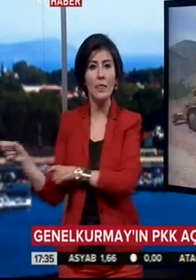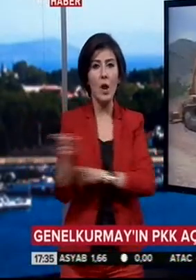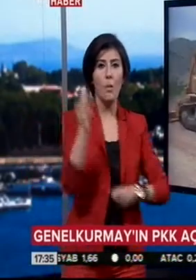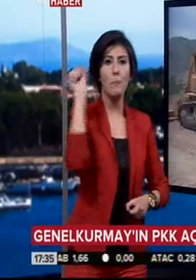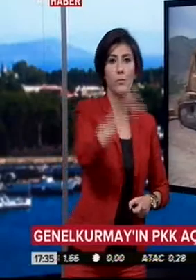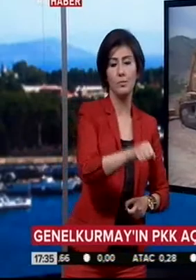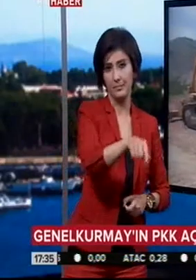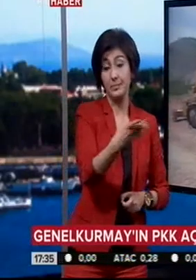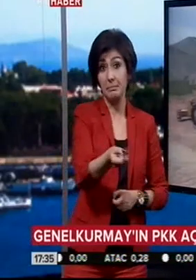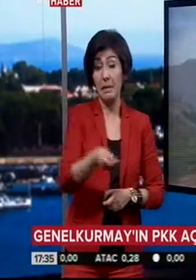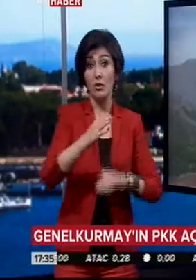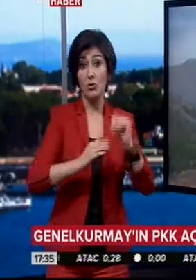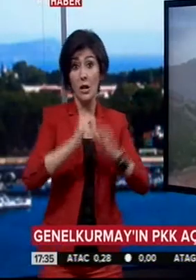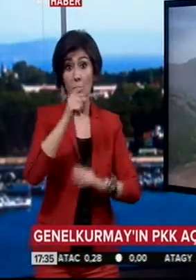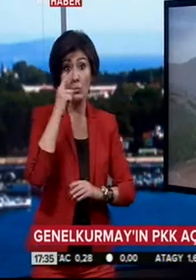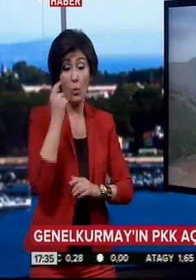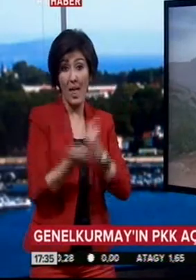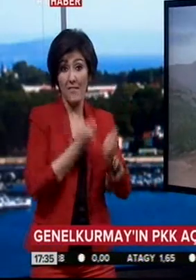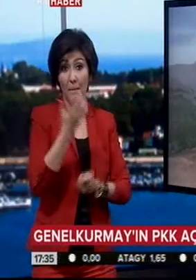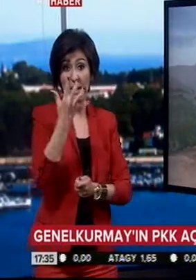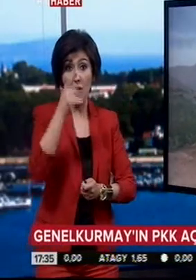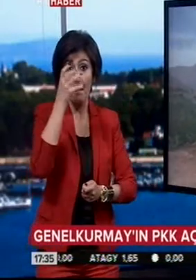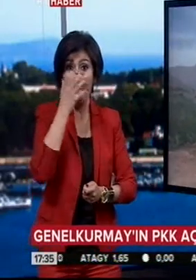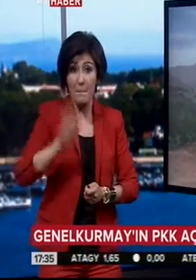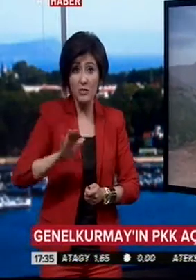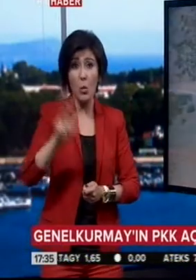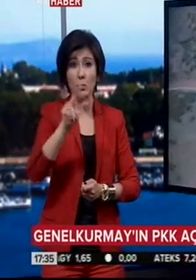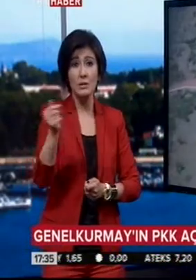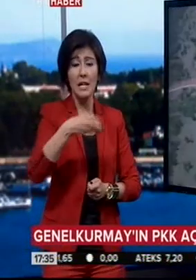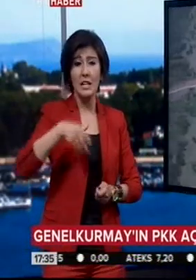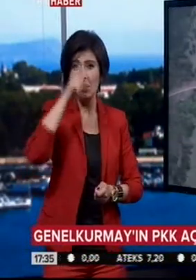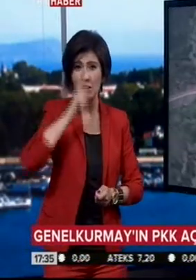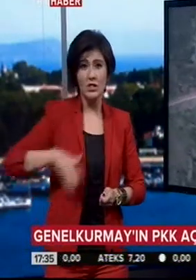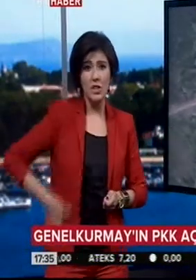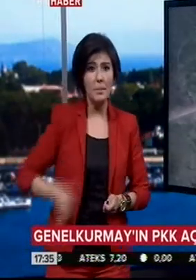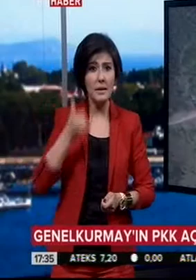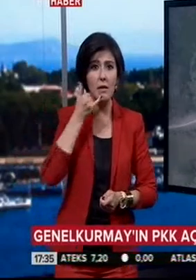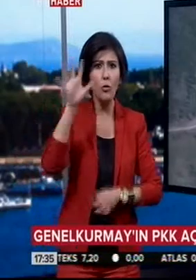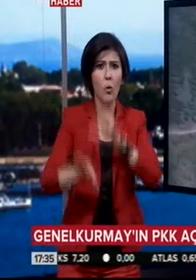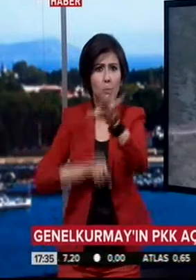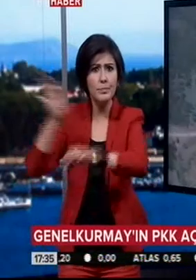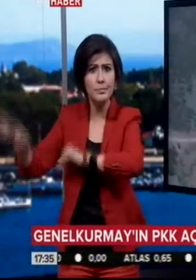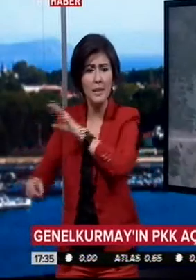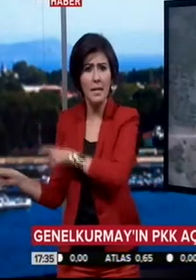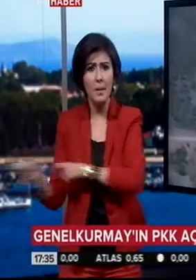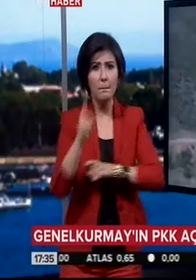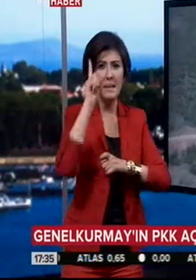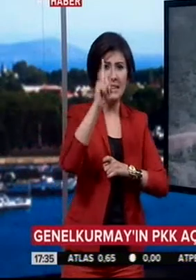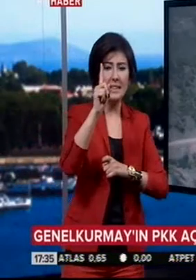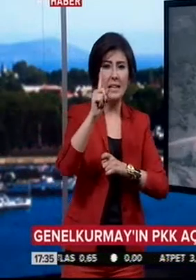basıldı. Şantiyede görevli 5 bekçi ile 30 kadar işçinin cep telefonlarını toplayan teröristler bir sabit yakıt